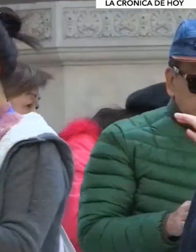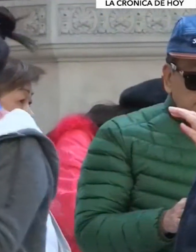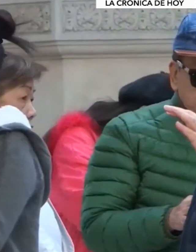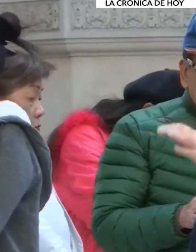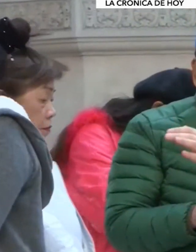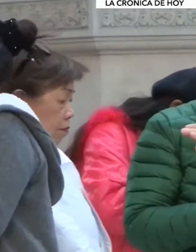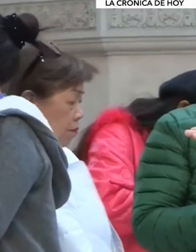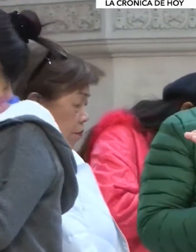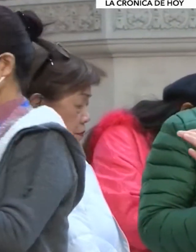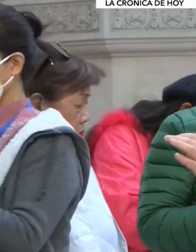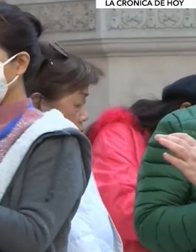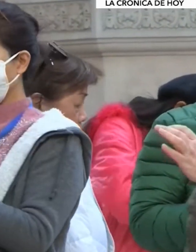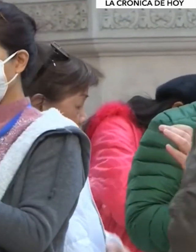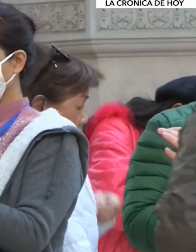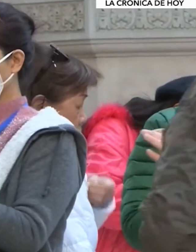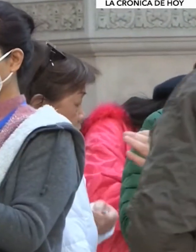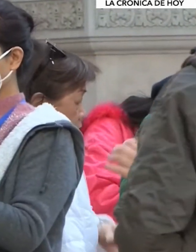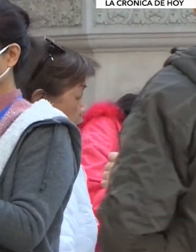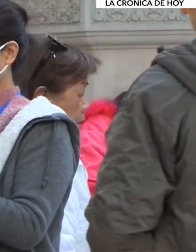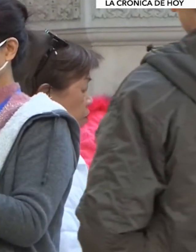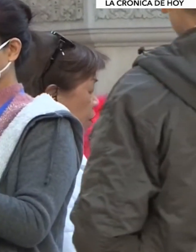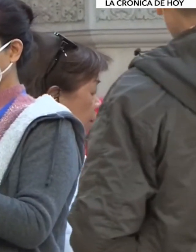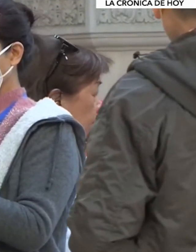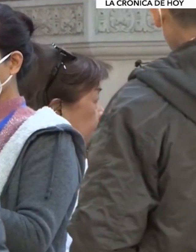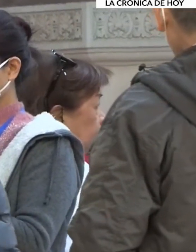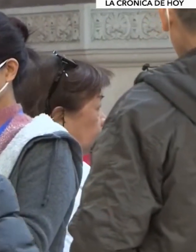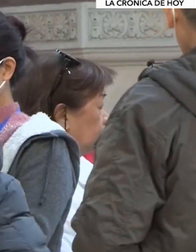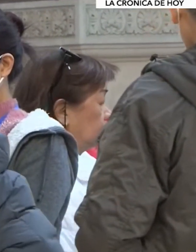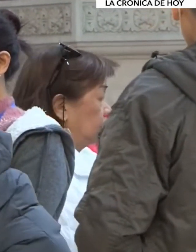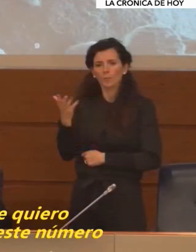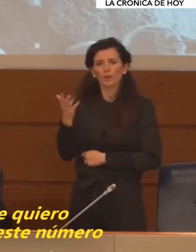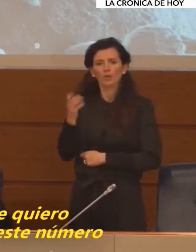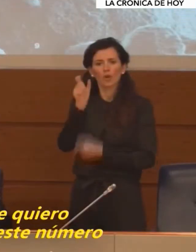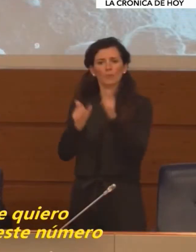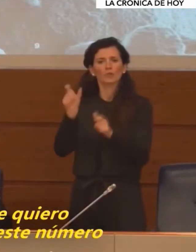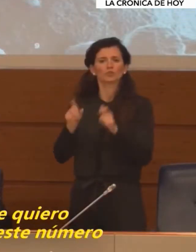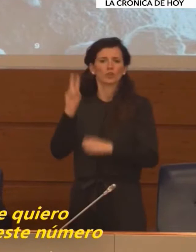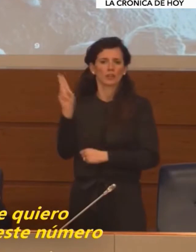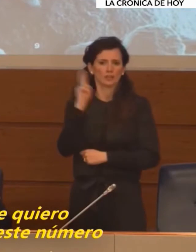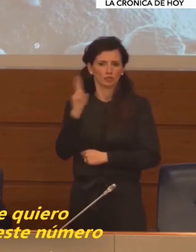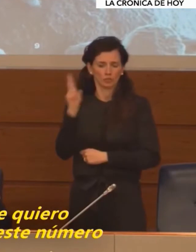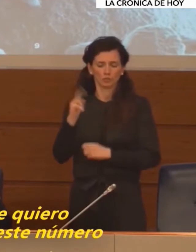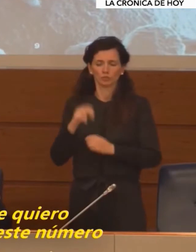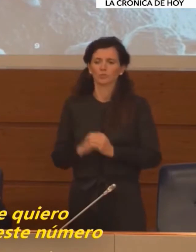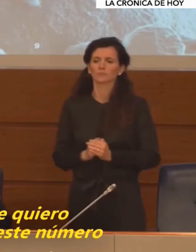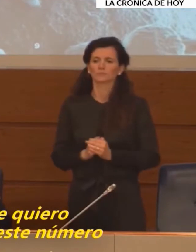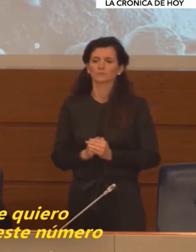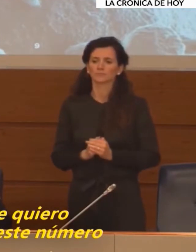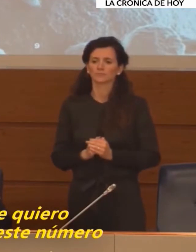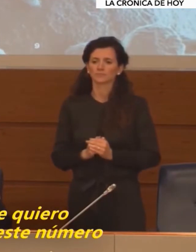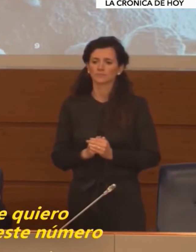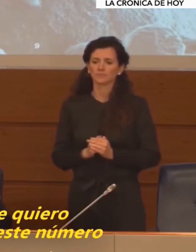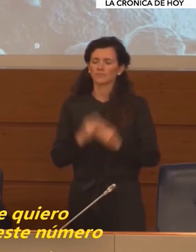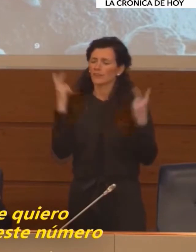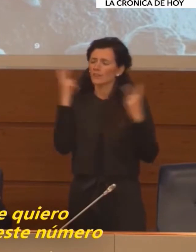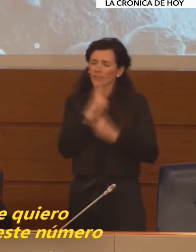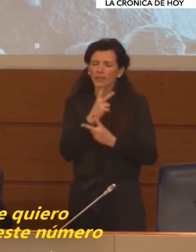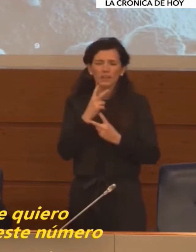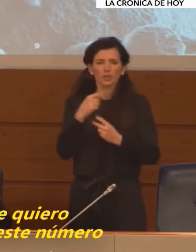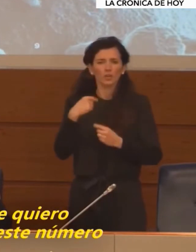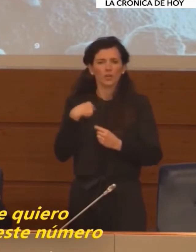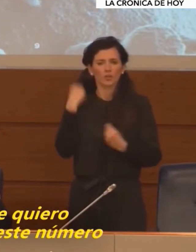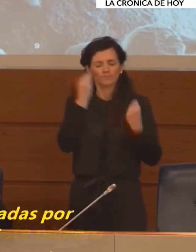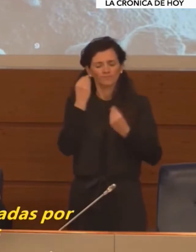que la mitad de los casos positivos no tienen síntomas o son muy leves el dato importante que retengo de comunicar y